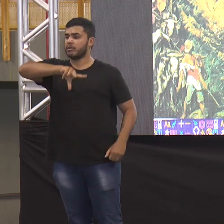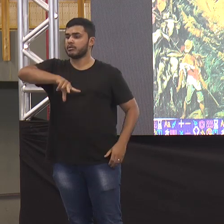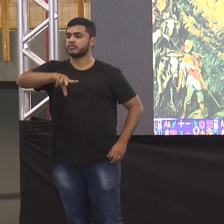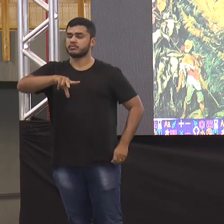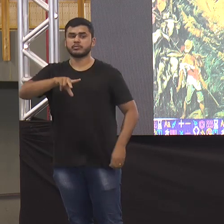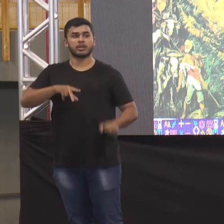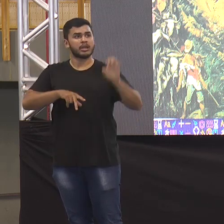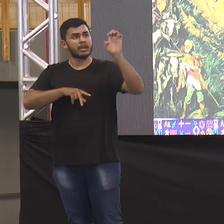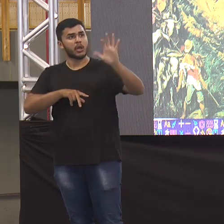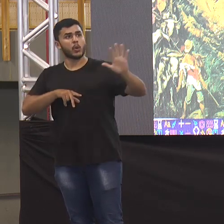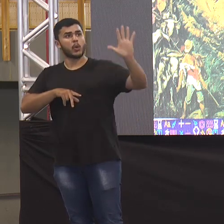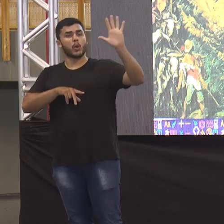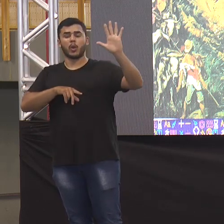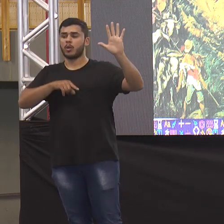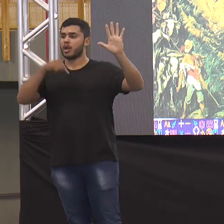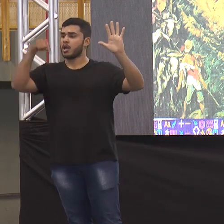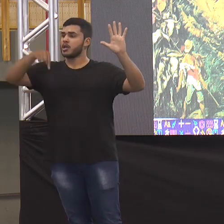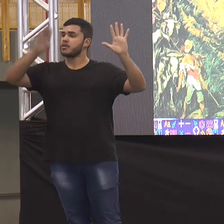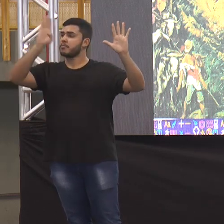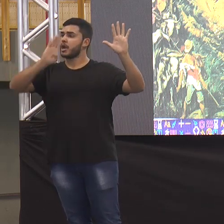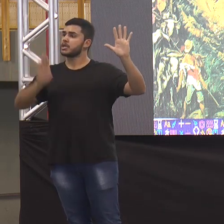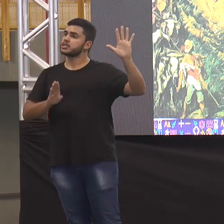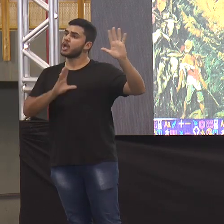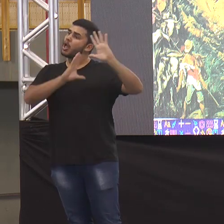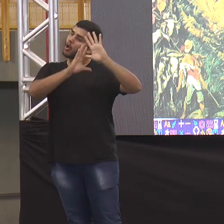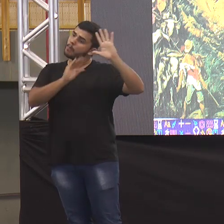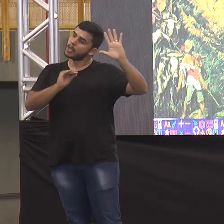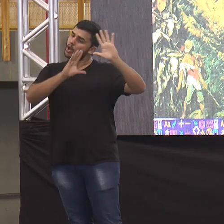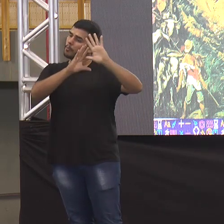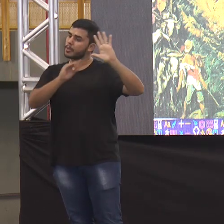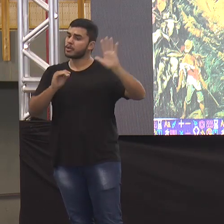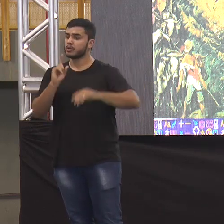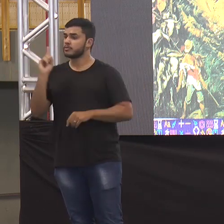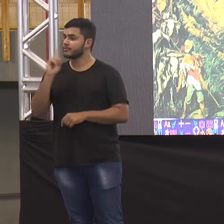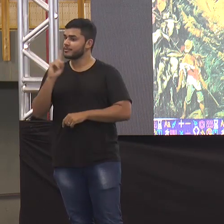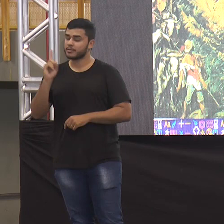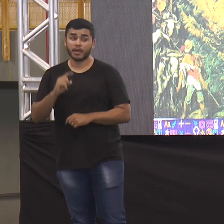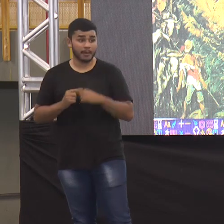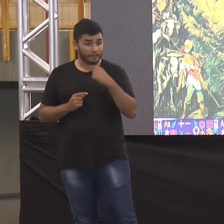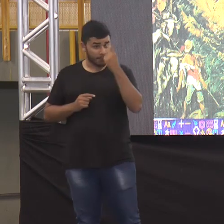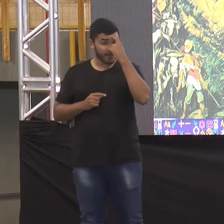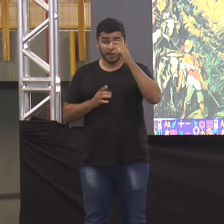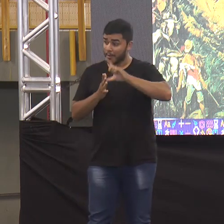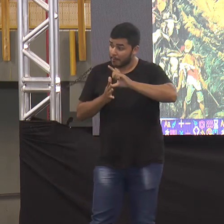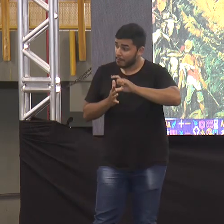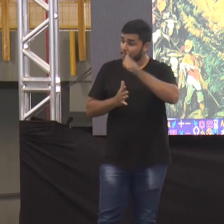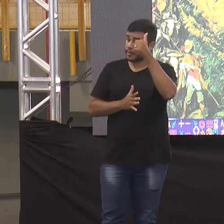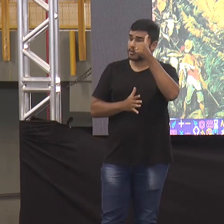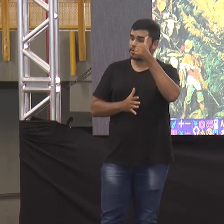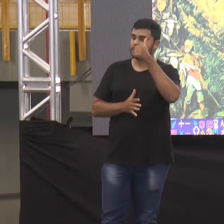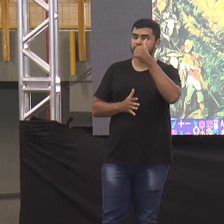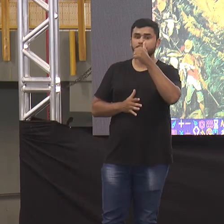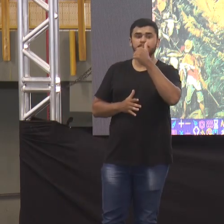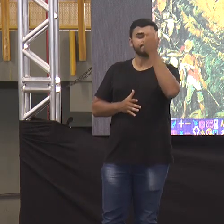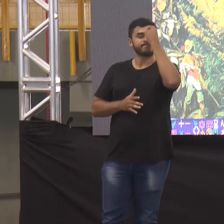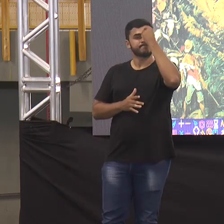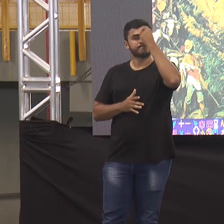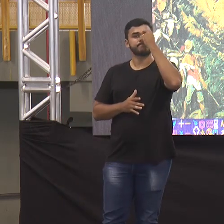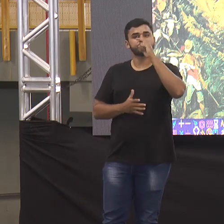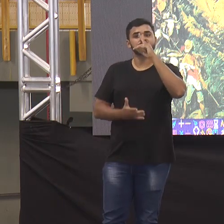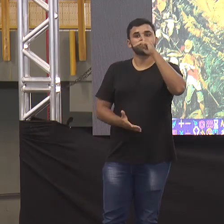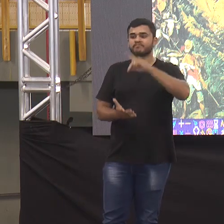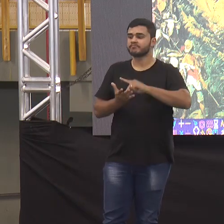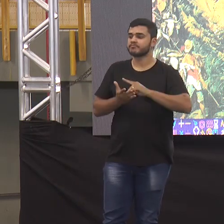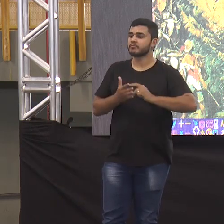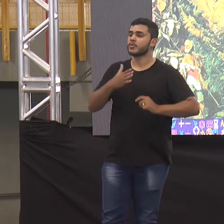significa ser brasileiro. A primeira vez que alguém conscientemente tentou definir o